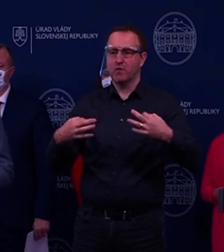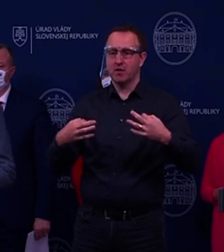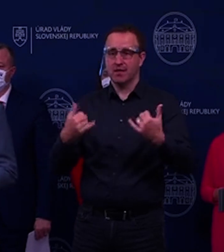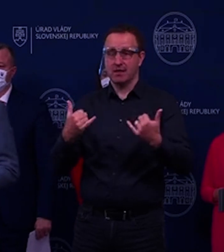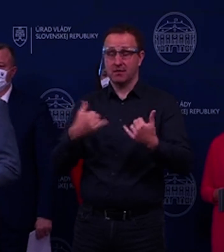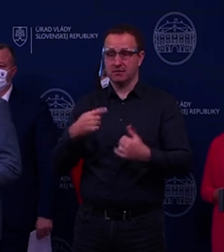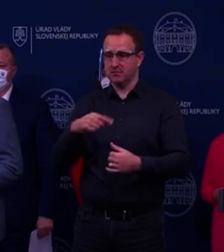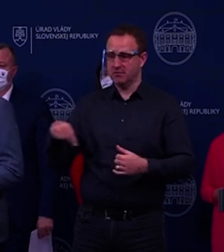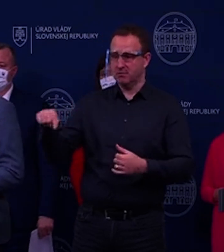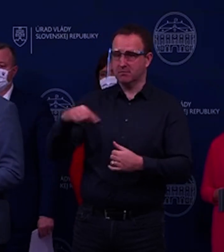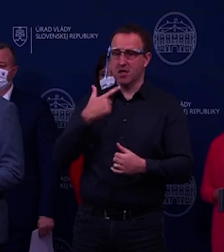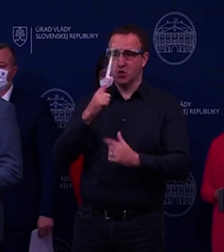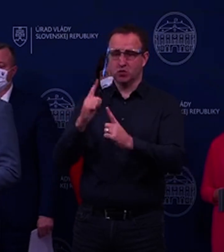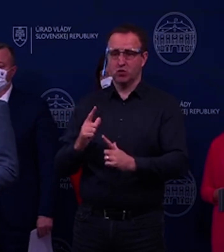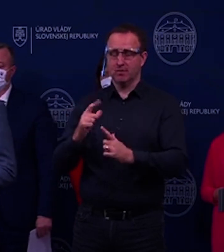stojíme,